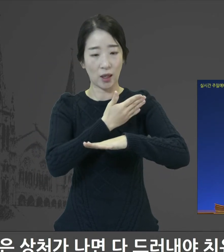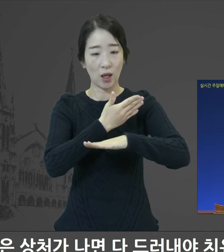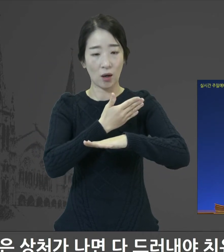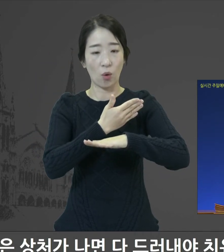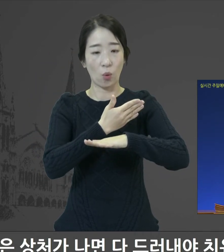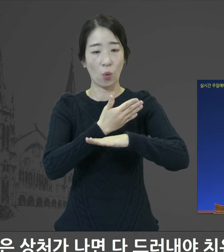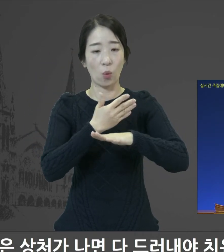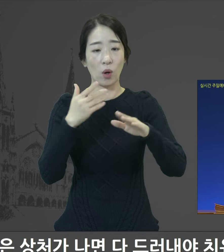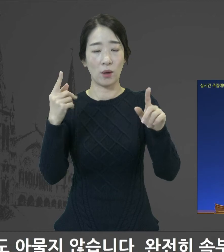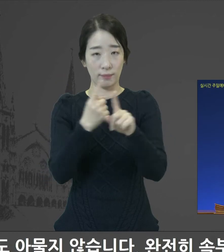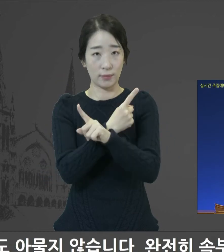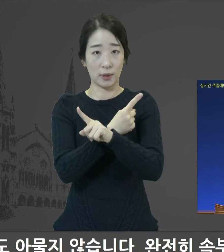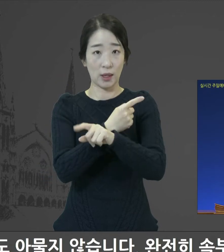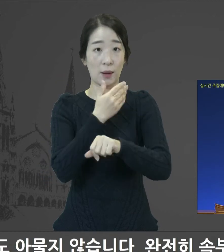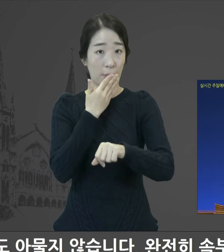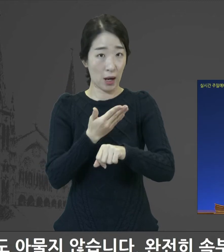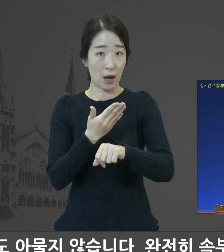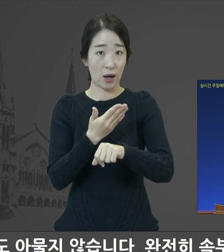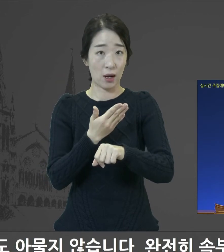빛의 책망은